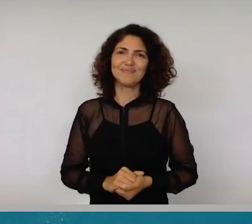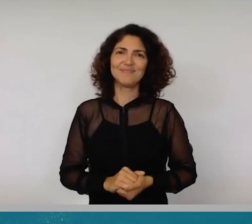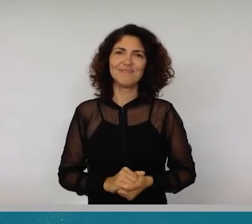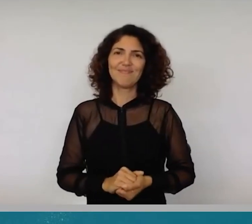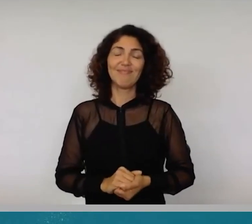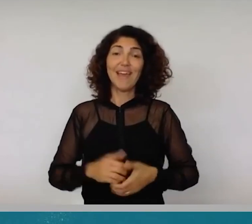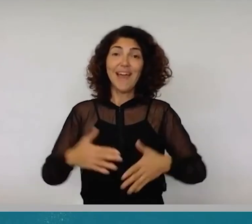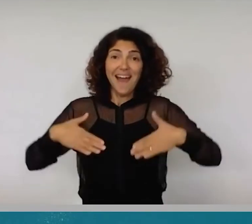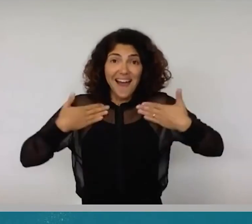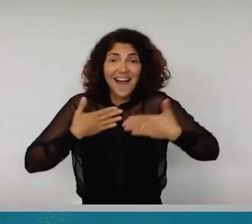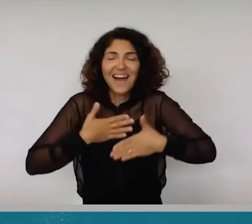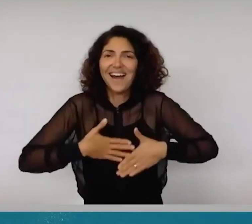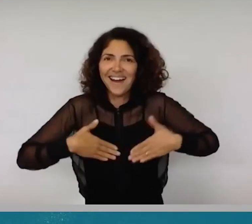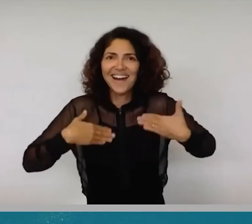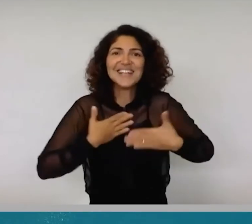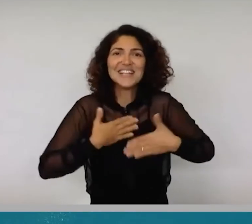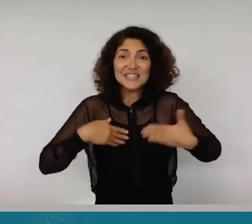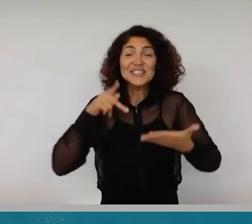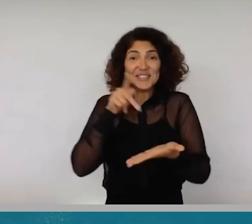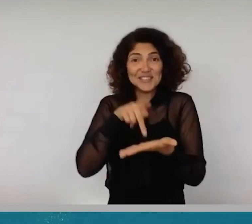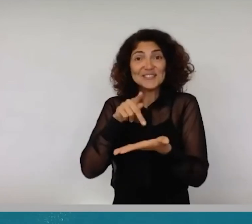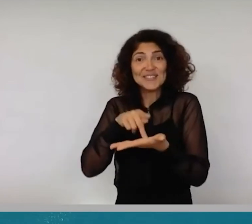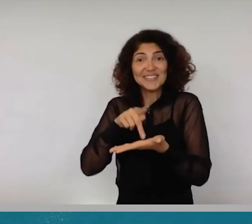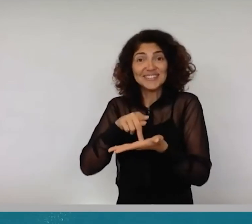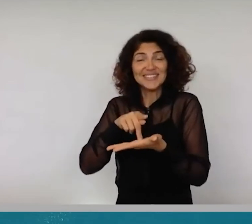alegria está em Deus.